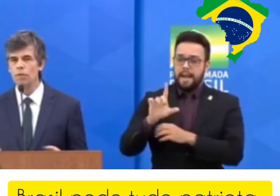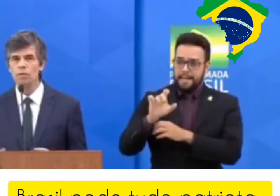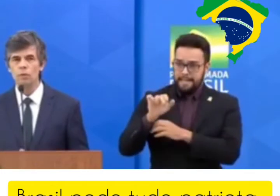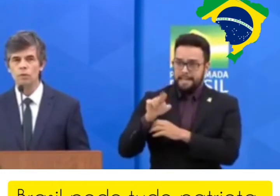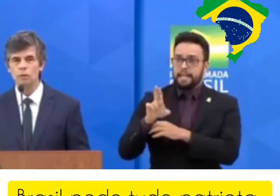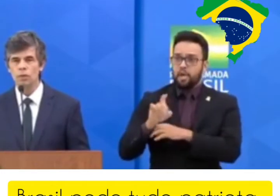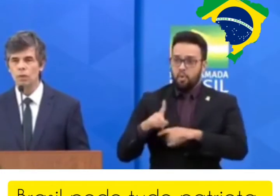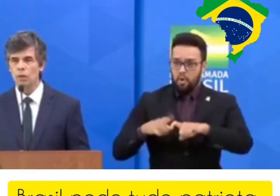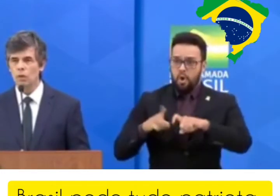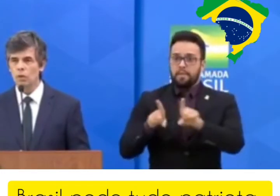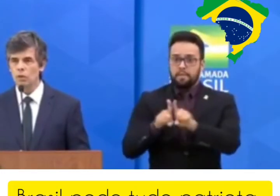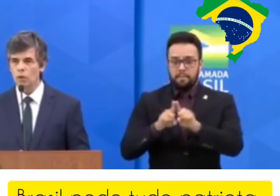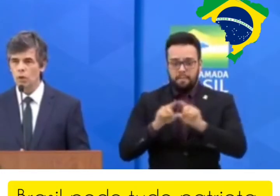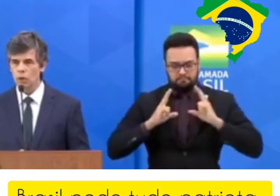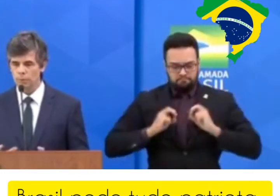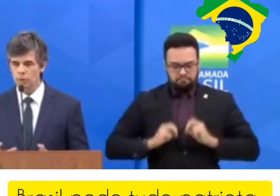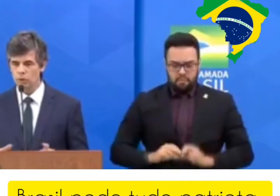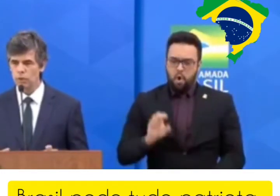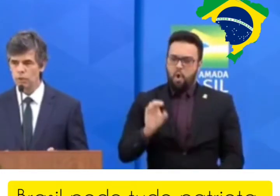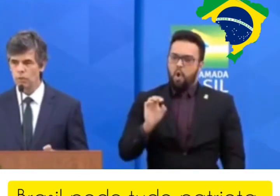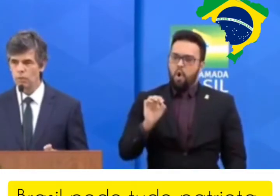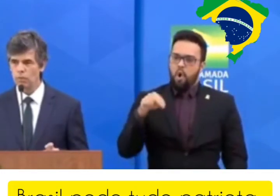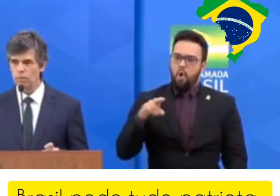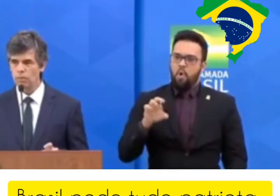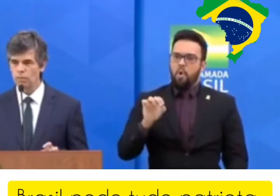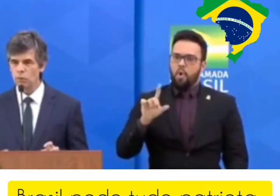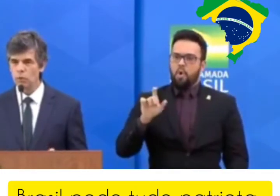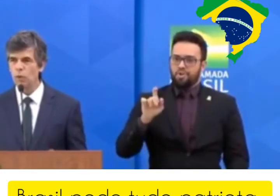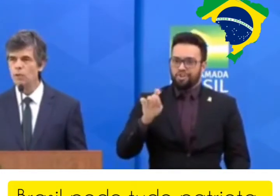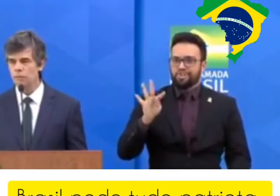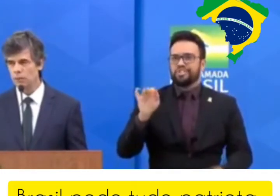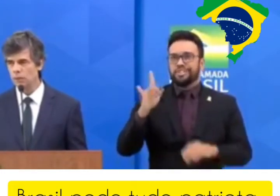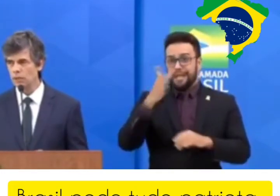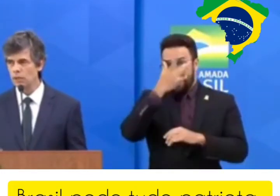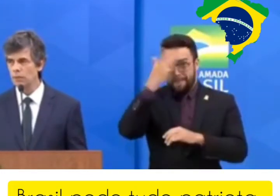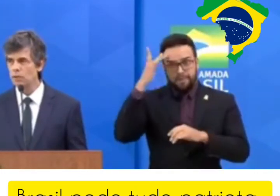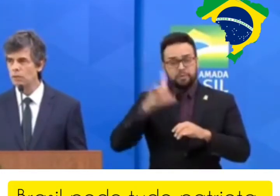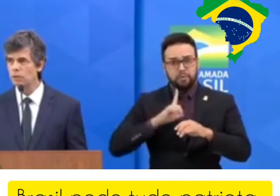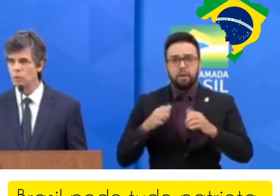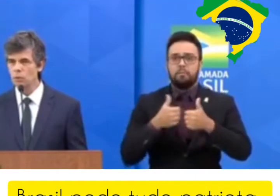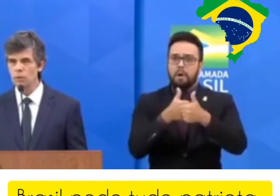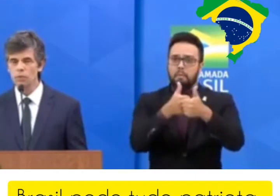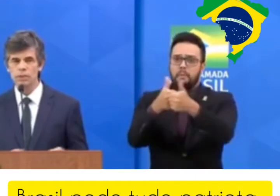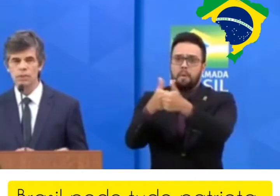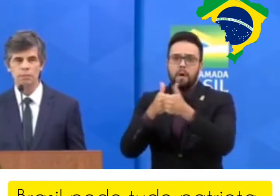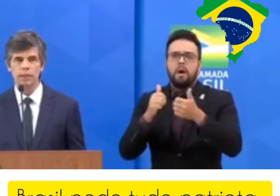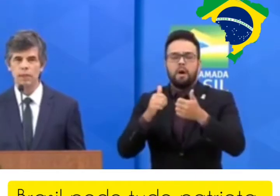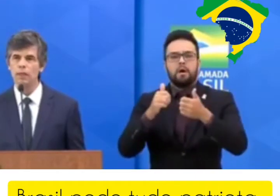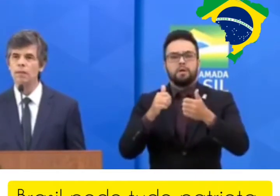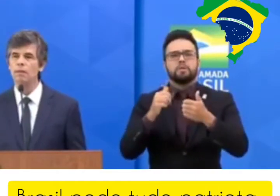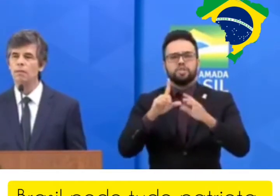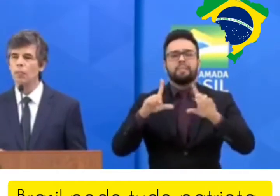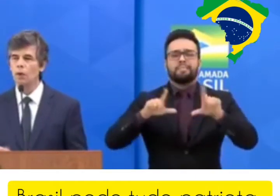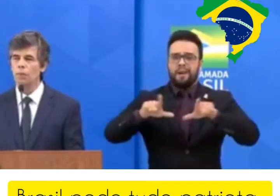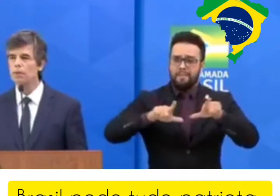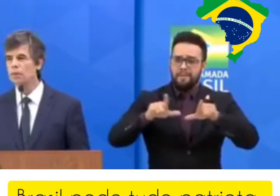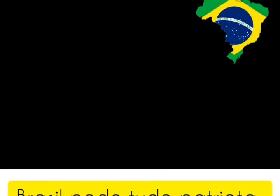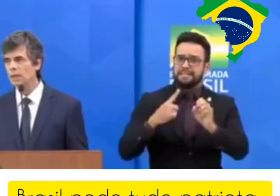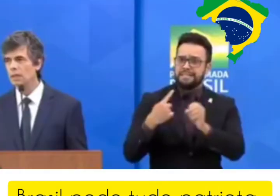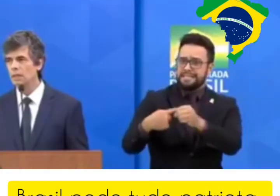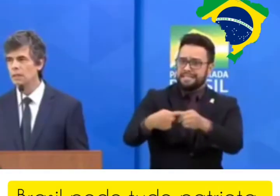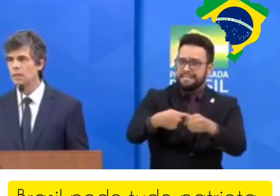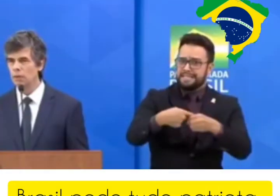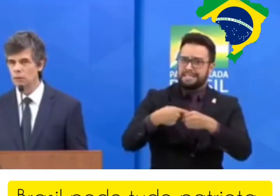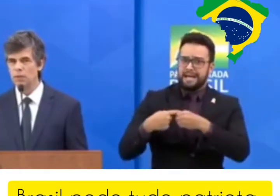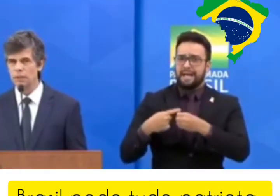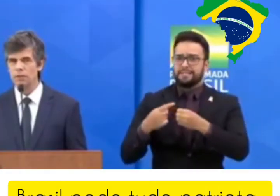você convive muito. As pessoas são muito próximas de você, as pessoas que você cuida, numa cidade pequena ou num paciente